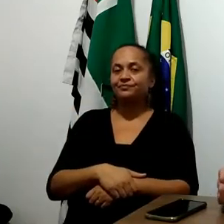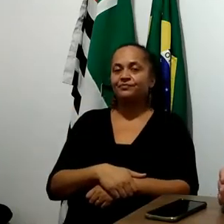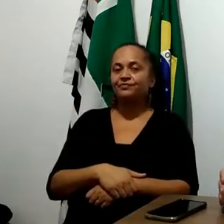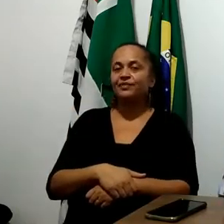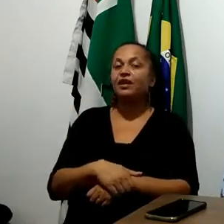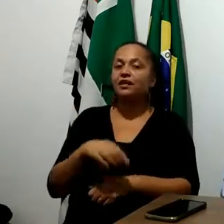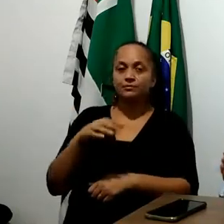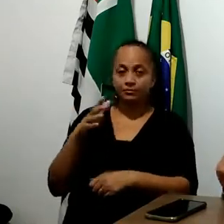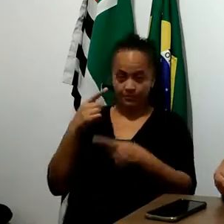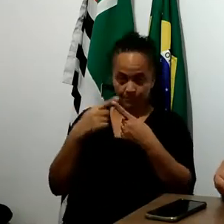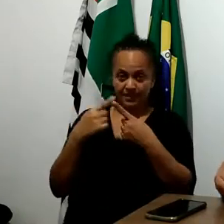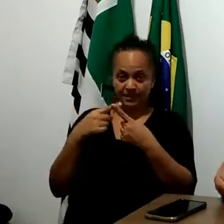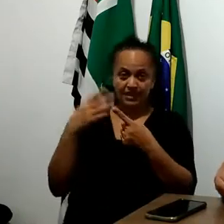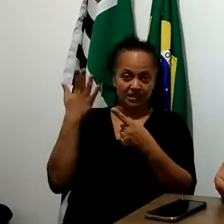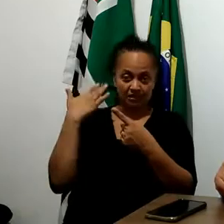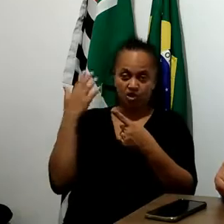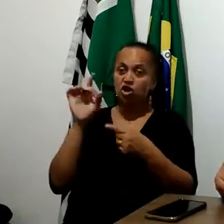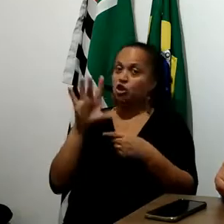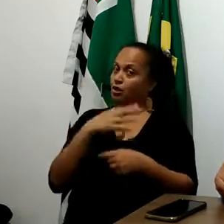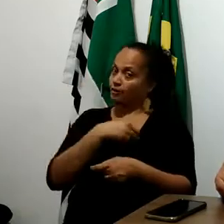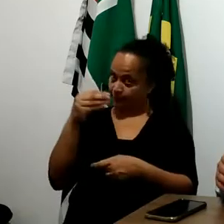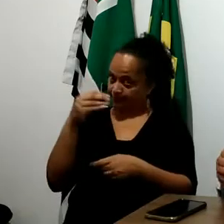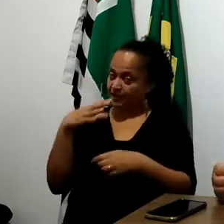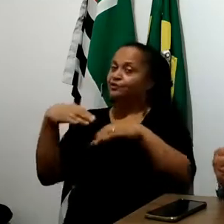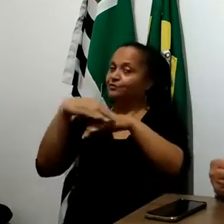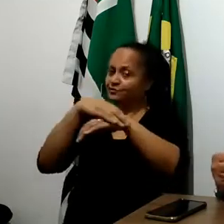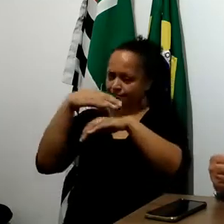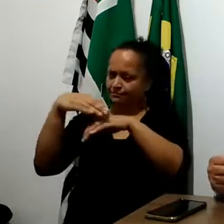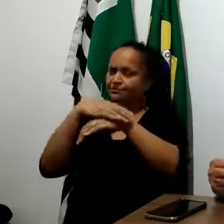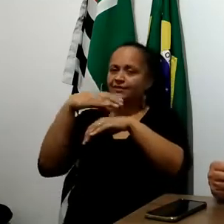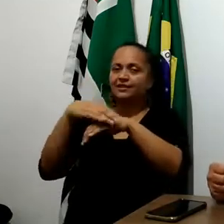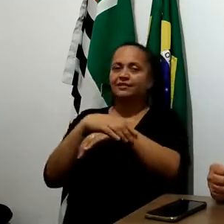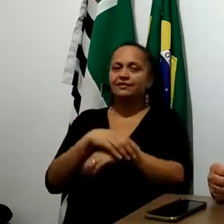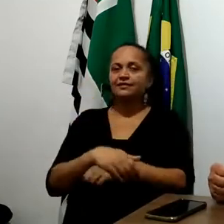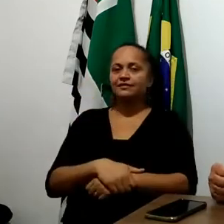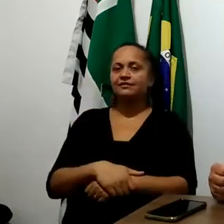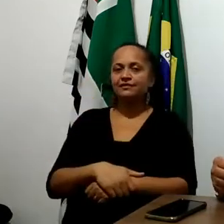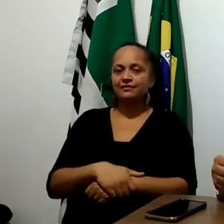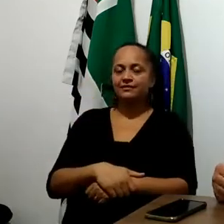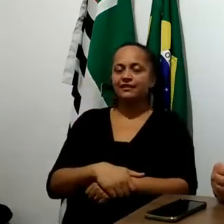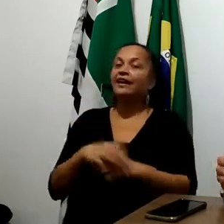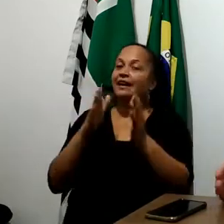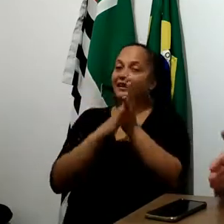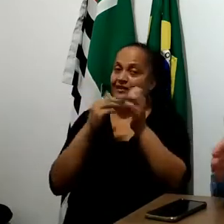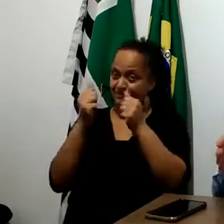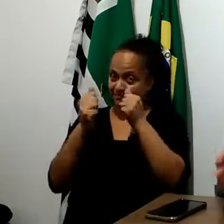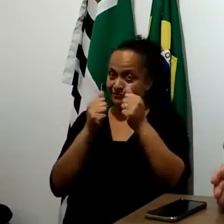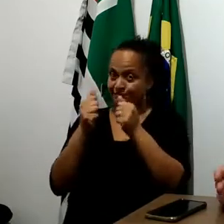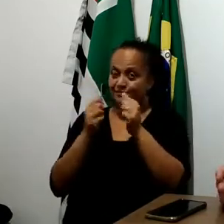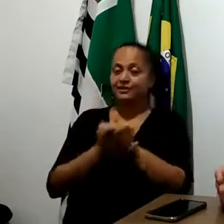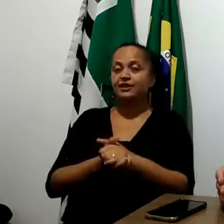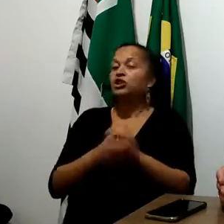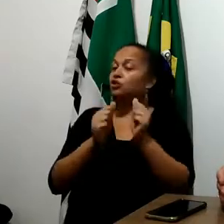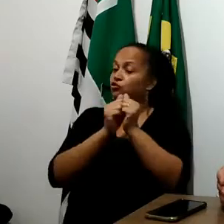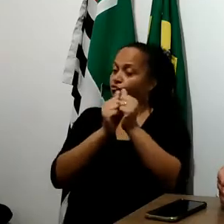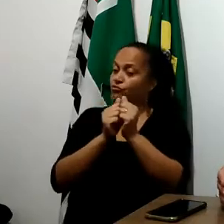filhos que usavam, escravo andava de pé no chão. Não, aqui você é filho. Aleluia, você vai caminhar